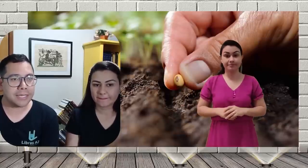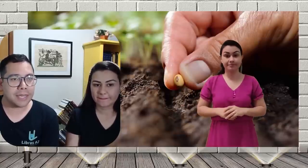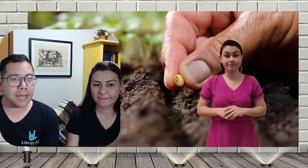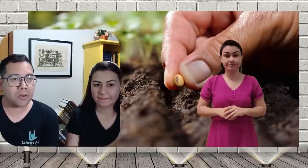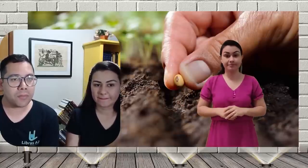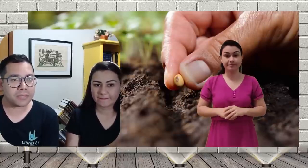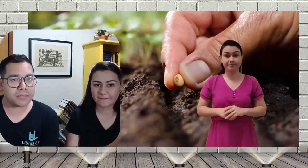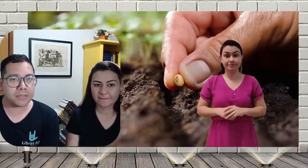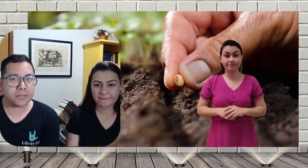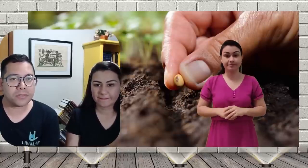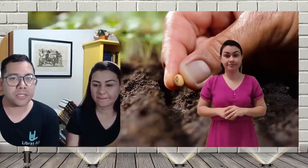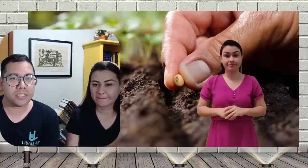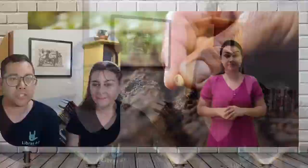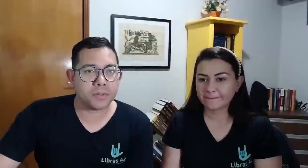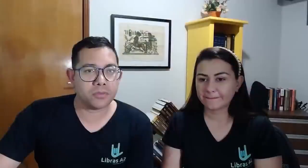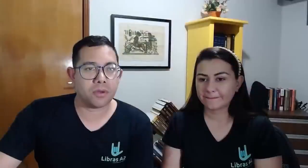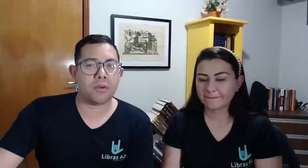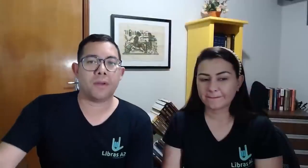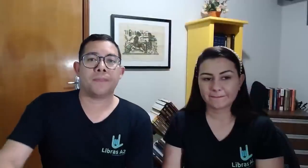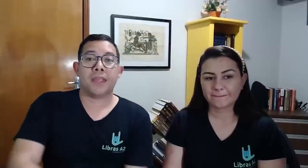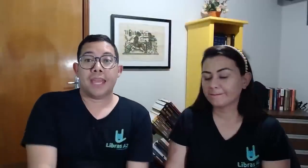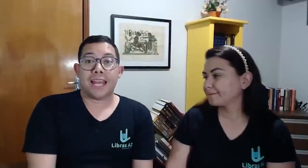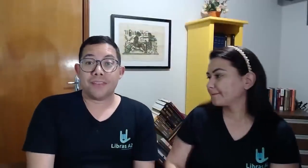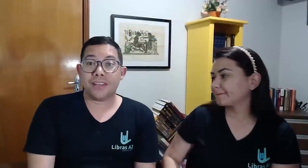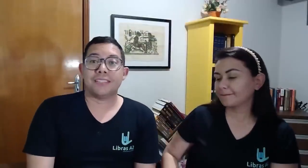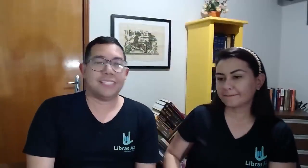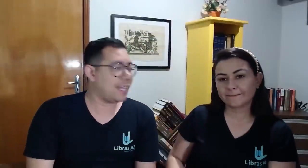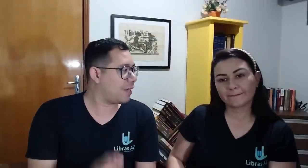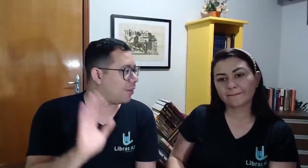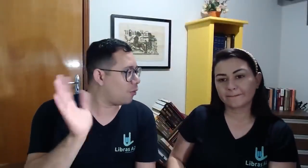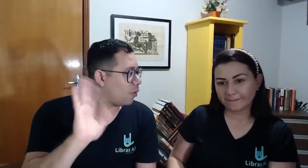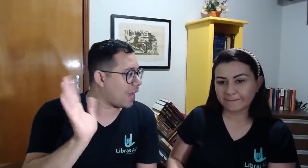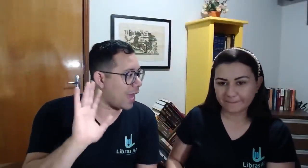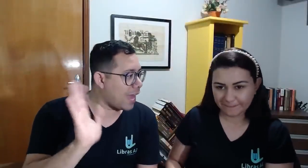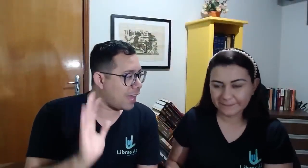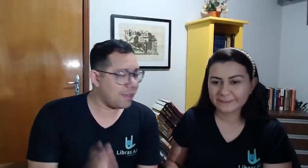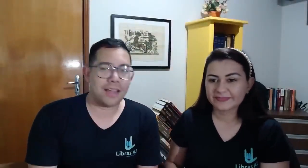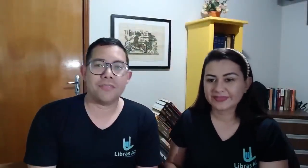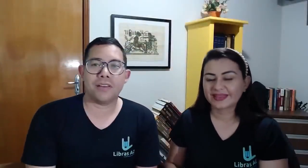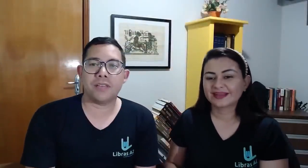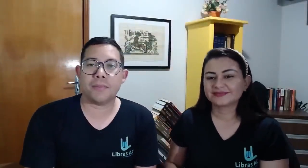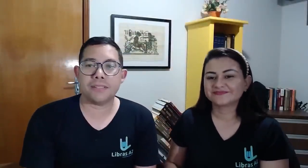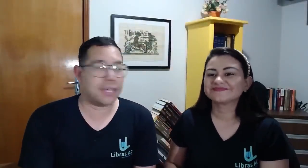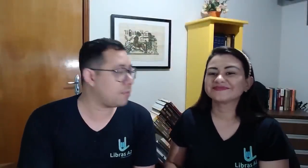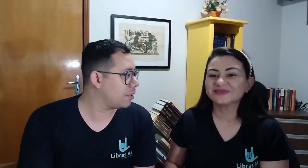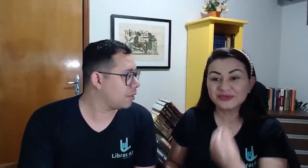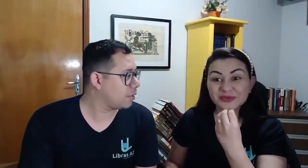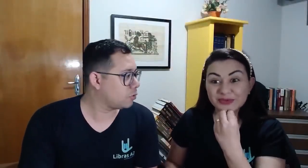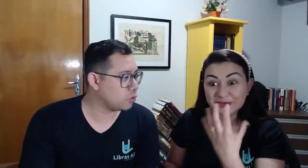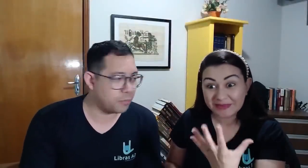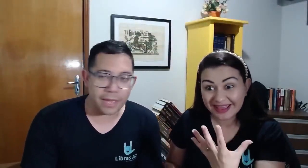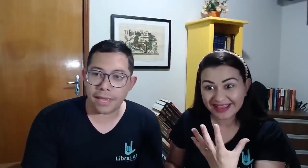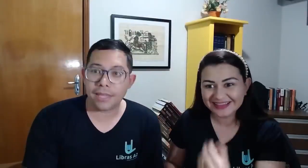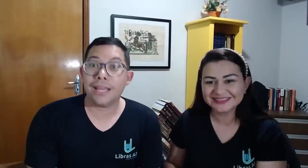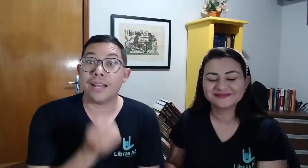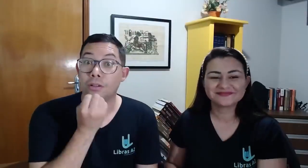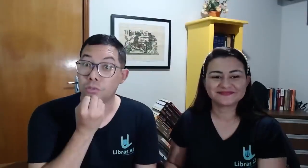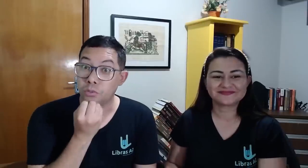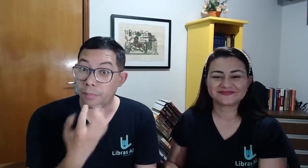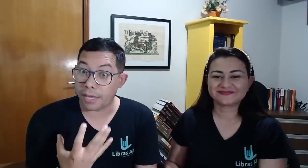aqui ela começa dizendo o seguinte, pessoal, ó, ela fala assim, né? Olá, aí fala o que mais, Kelly? Tudo bem? Olha lá, tudo